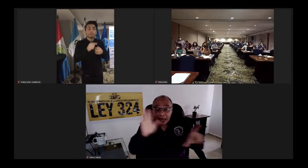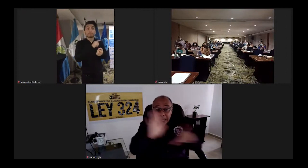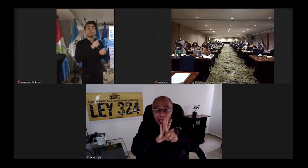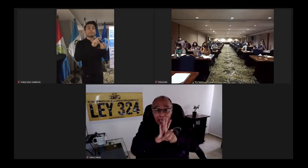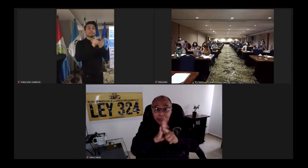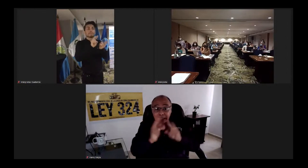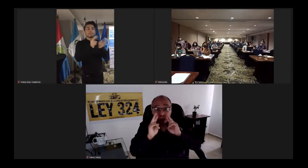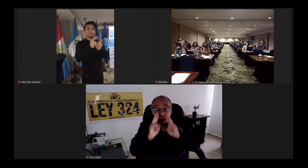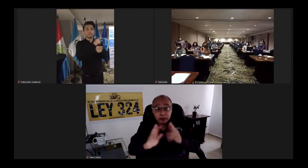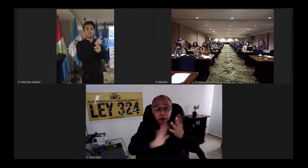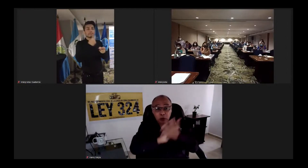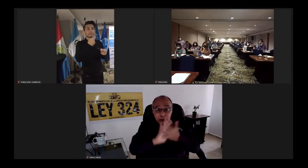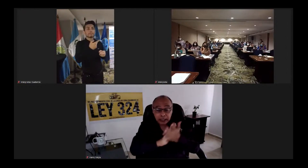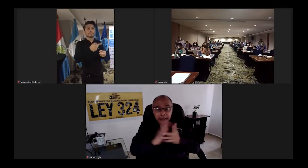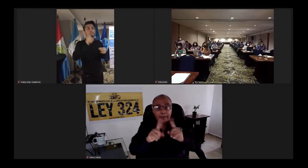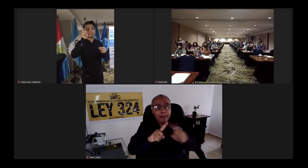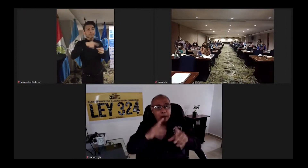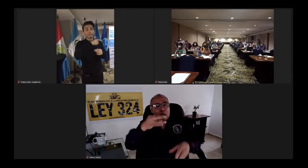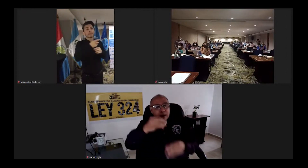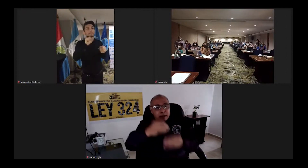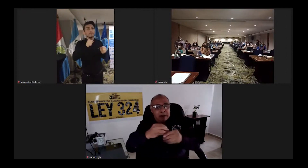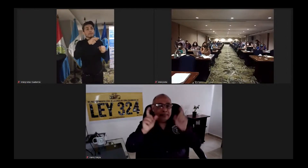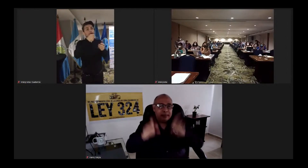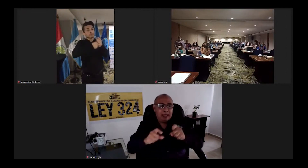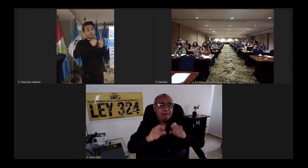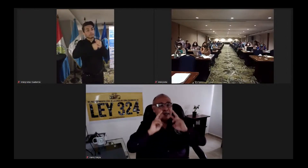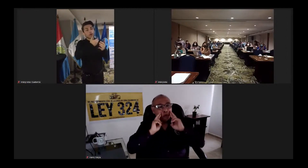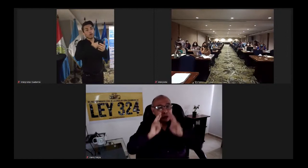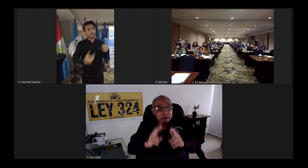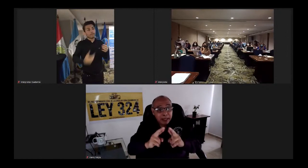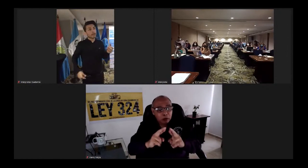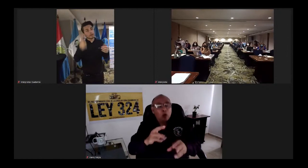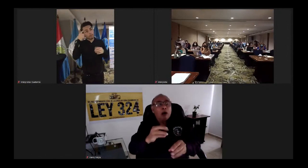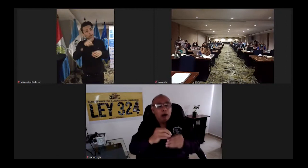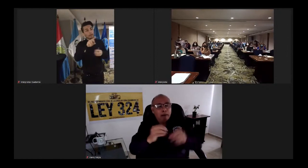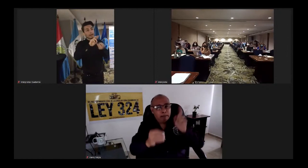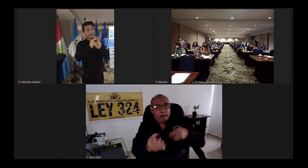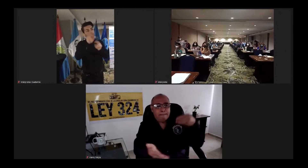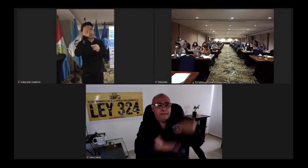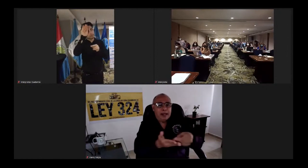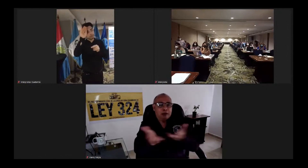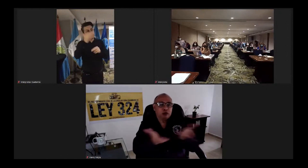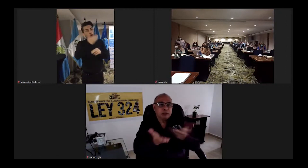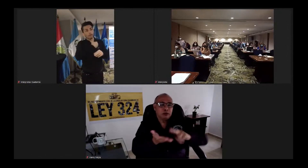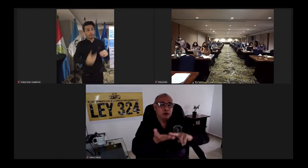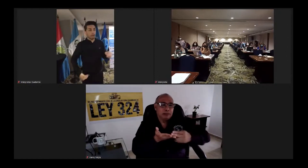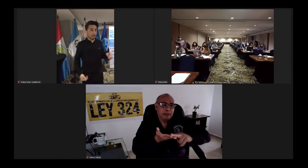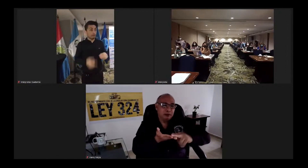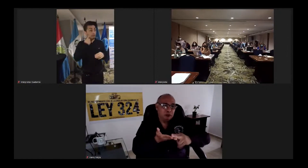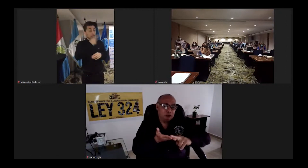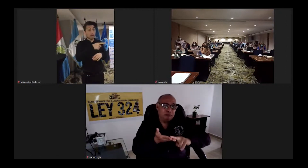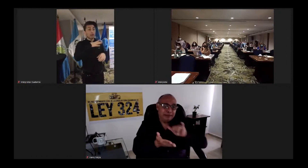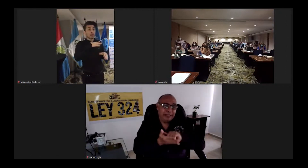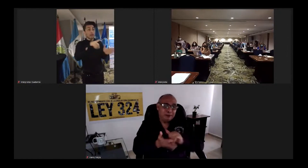que se requiere y que muchos de ellos son voluntarios. Al contar con un reconocimiento legal de la lengua de señas guatemalteca, es